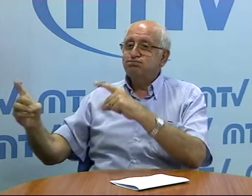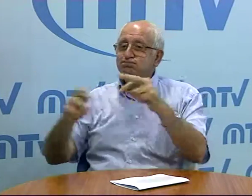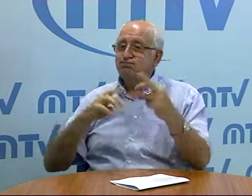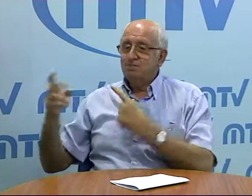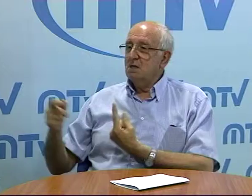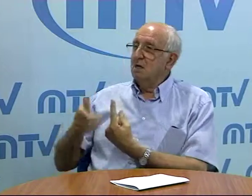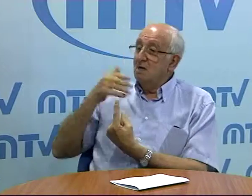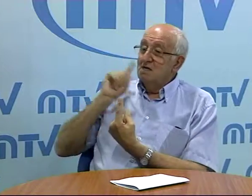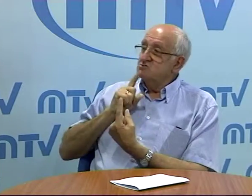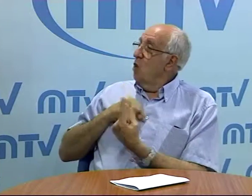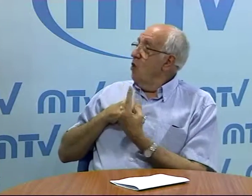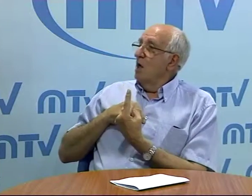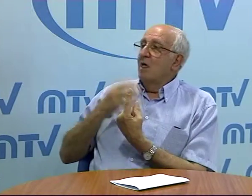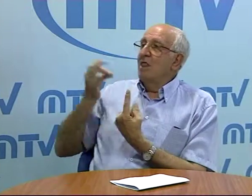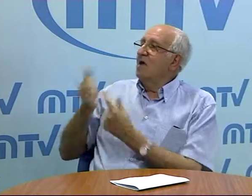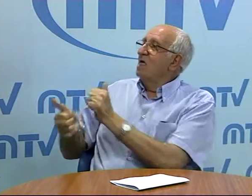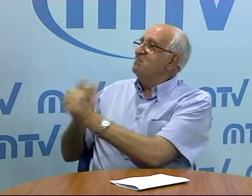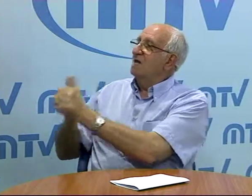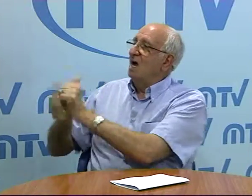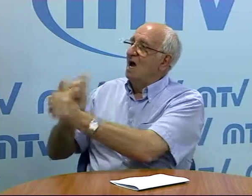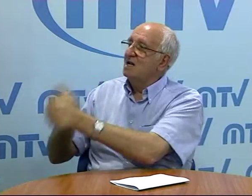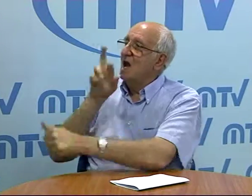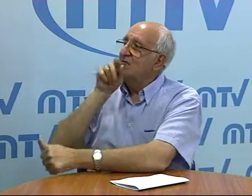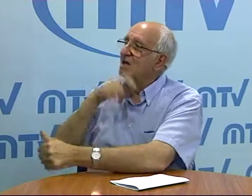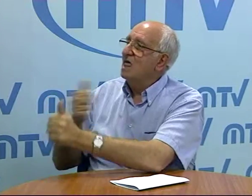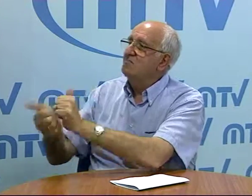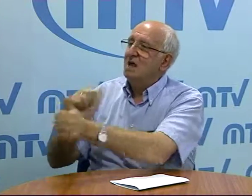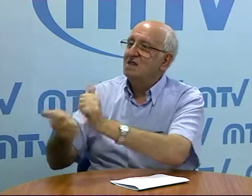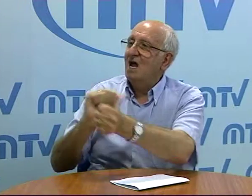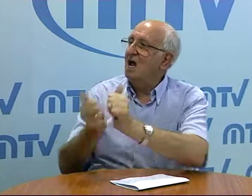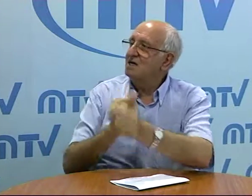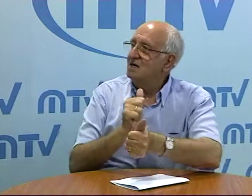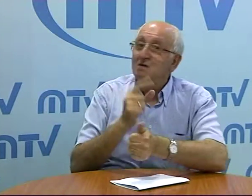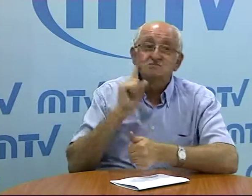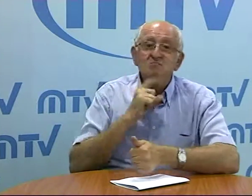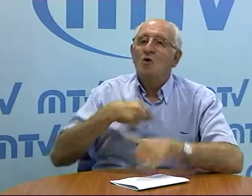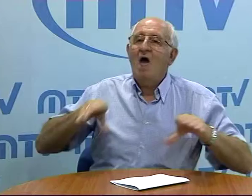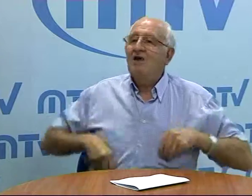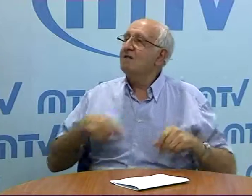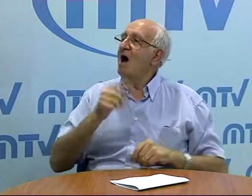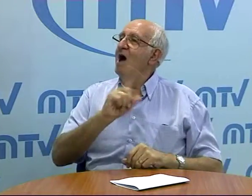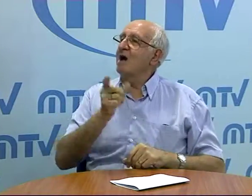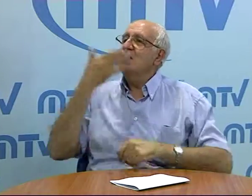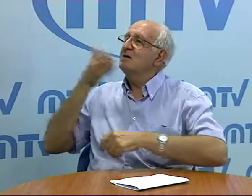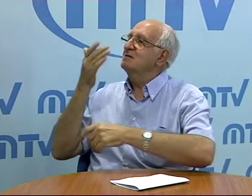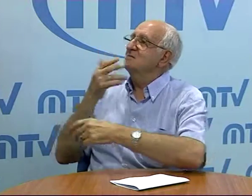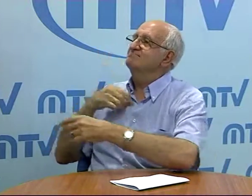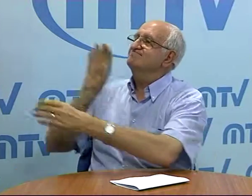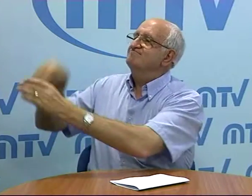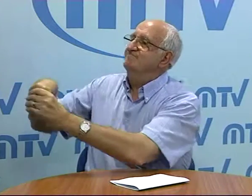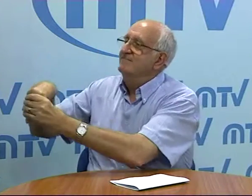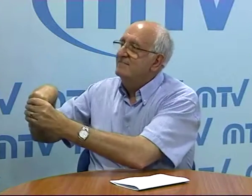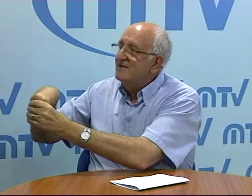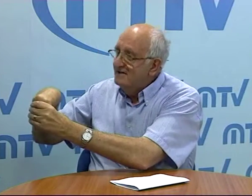si el padre oyente, el crío sordo, muchas veces imita lo que hacen los oyentes, pero no